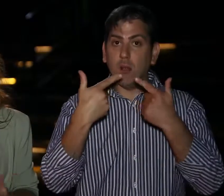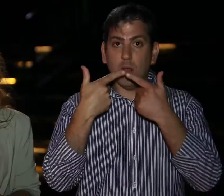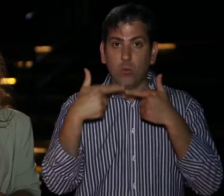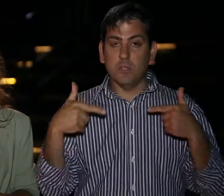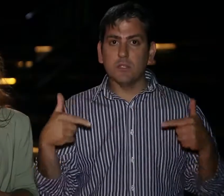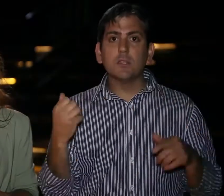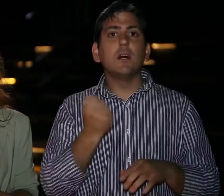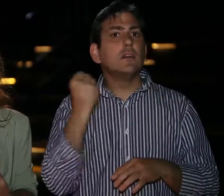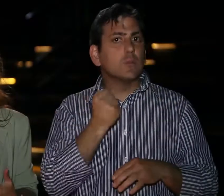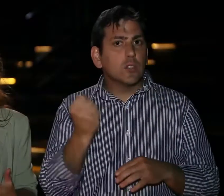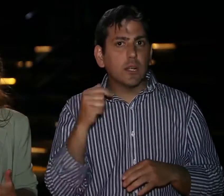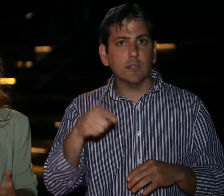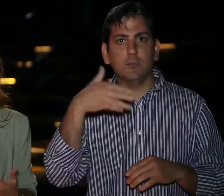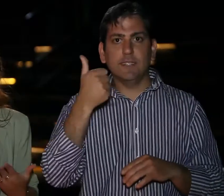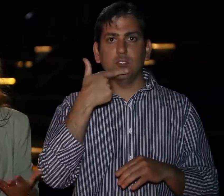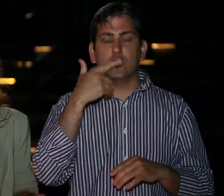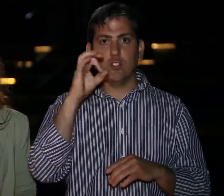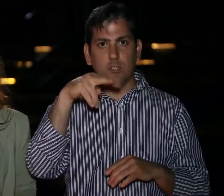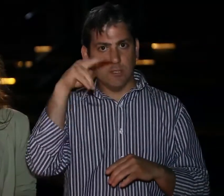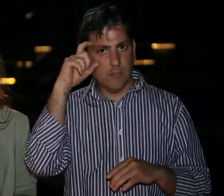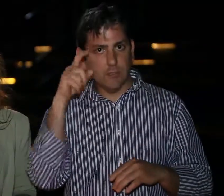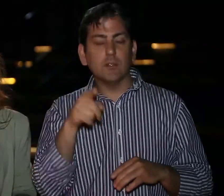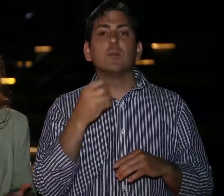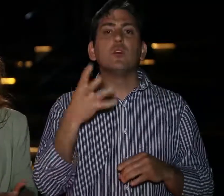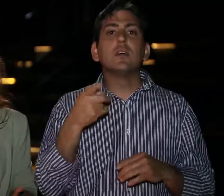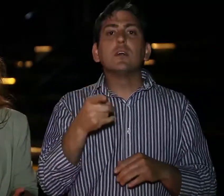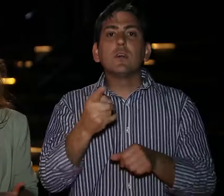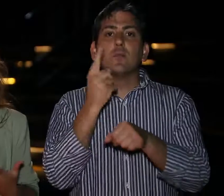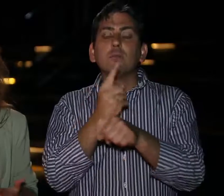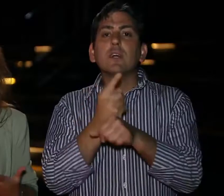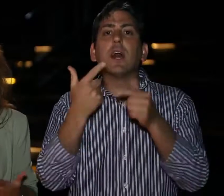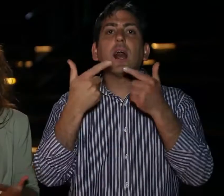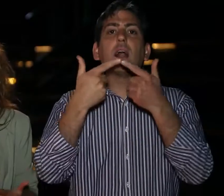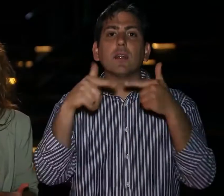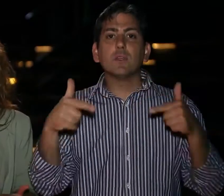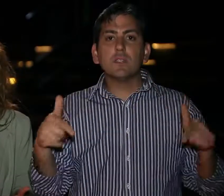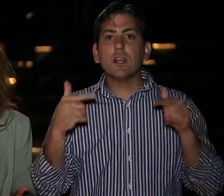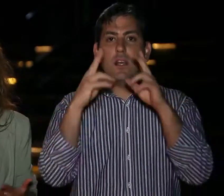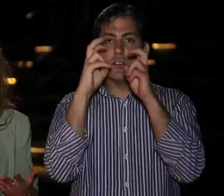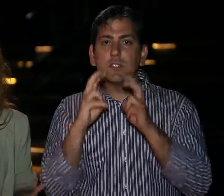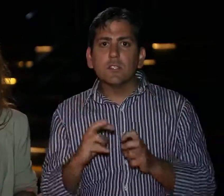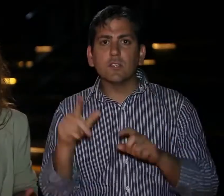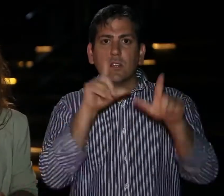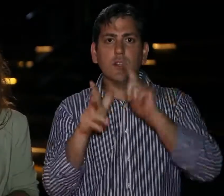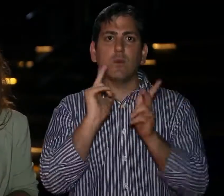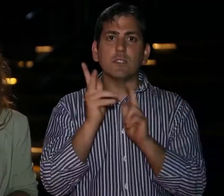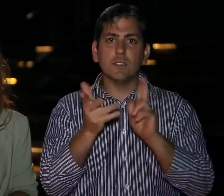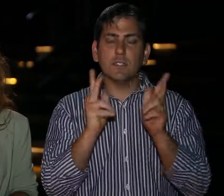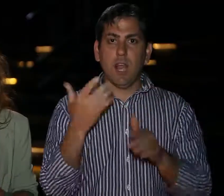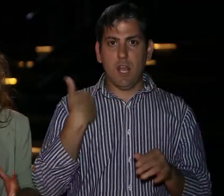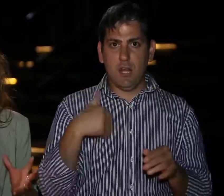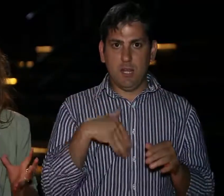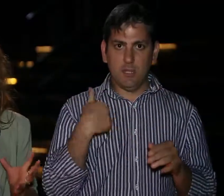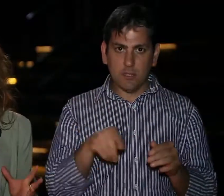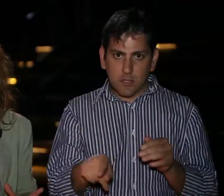importante para nosotros porque es la que hace las primeras investigaciones lingüísticas sobre la lengua de señas en la República Argentina.